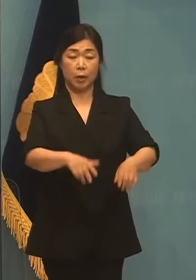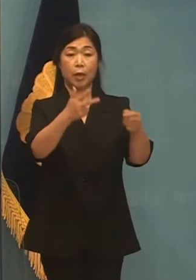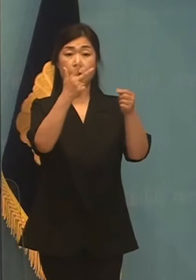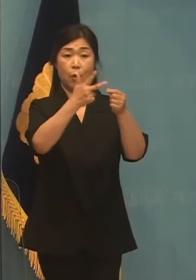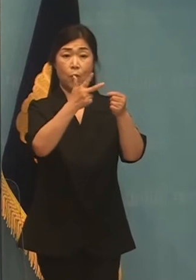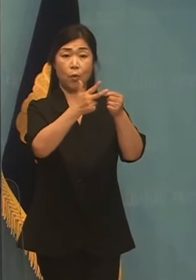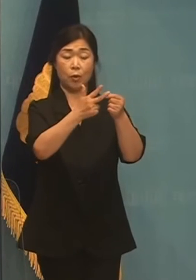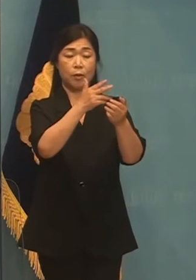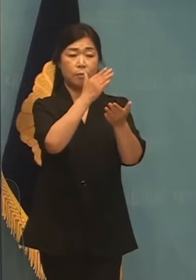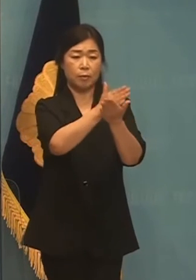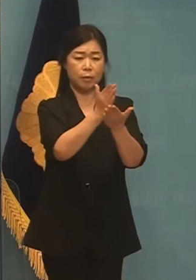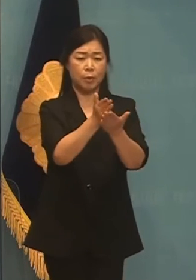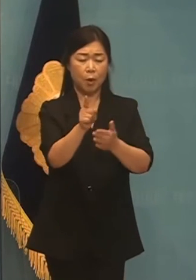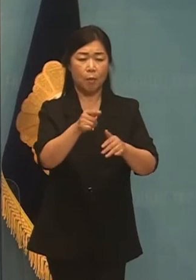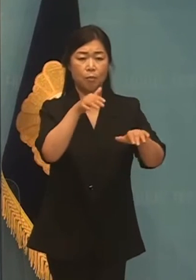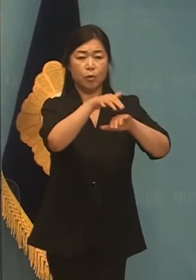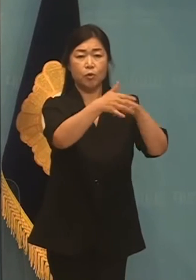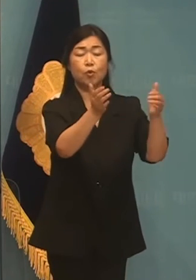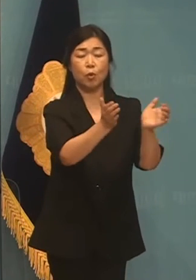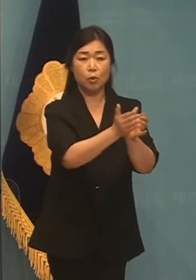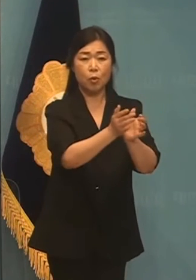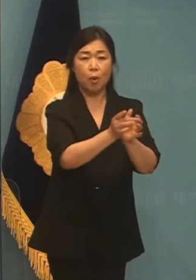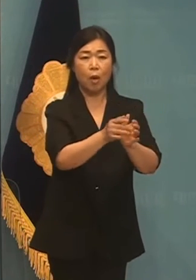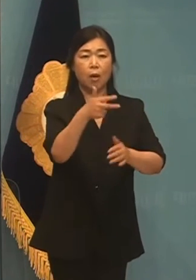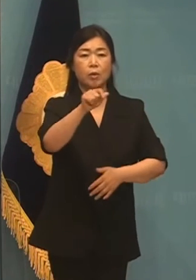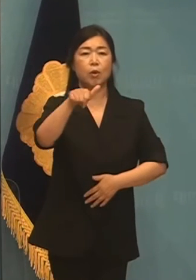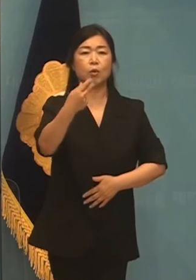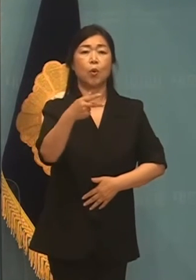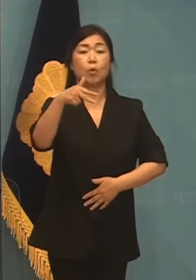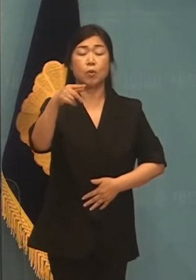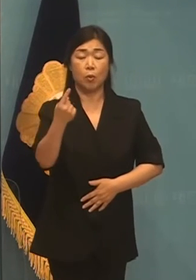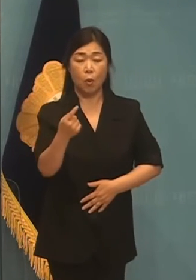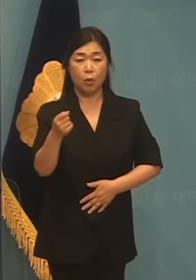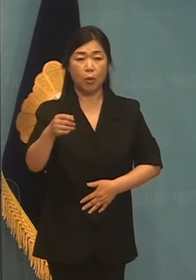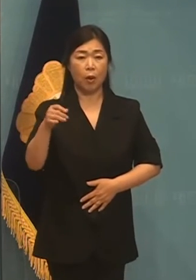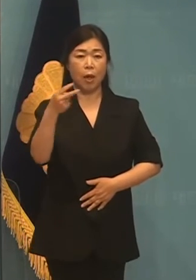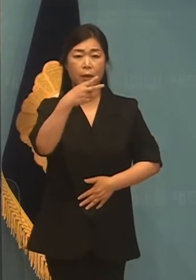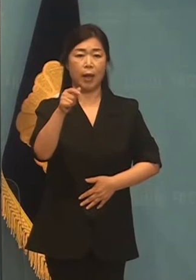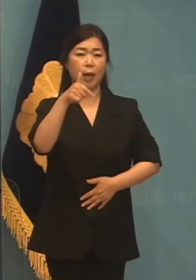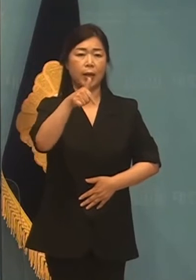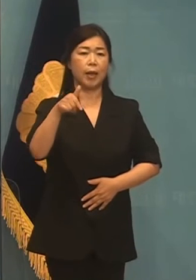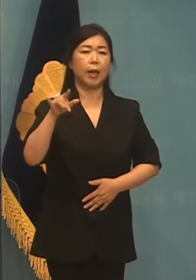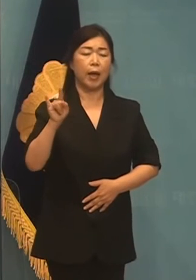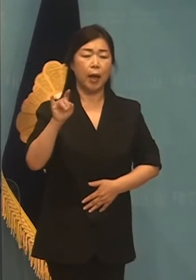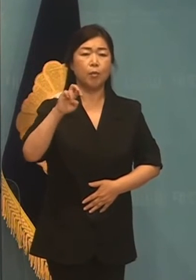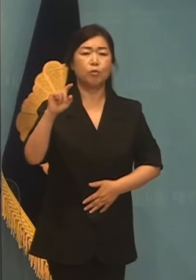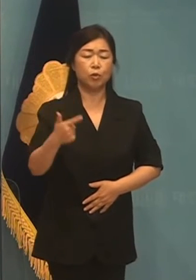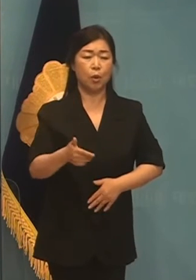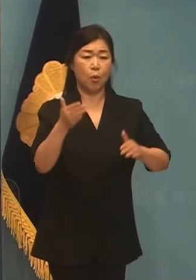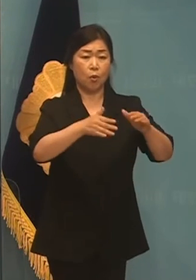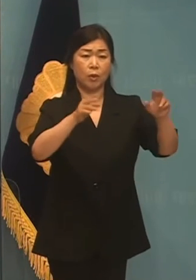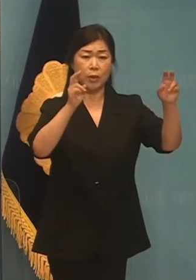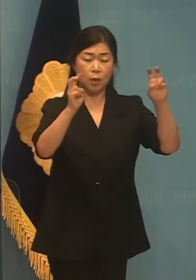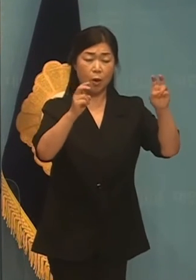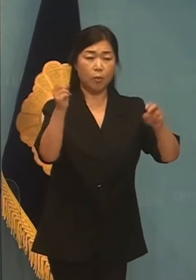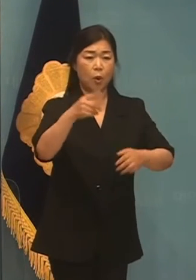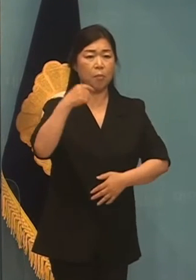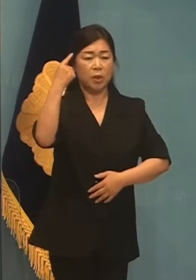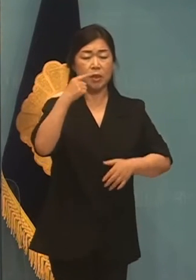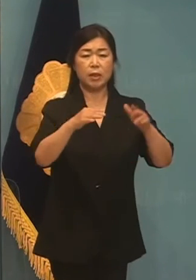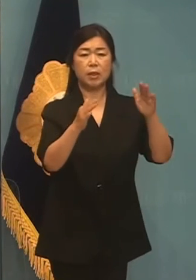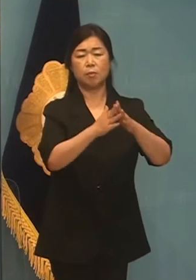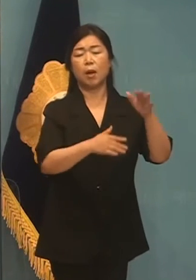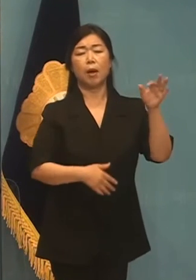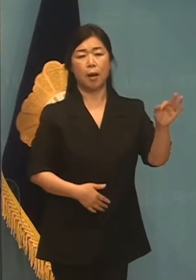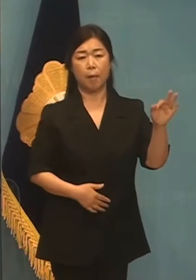실적은 민주노총, 전교조, 대깨문, 공기업, 미친